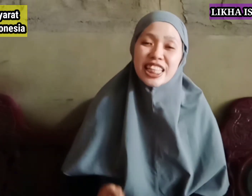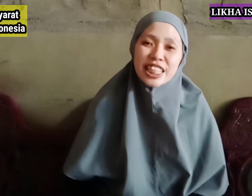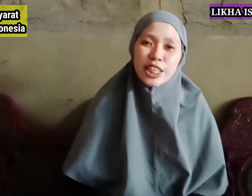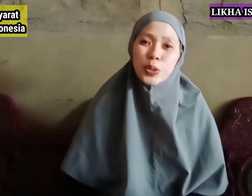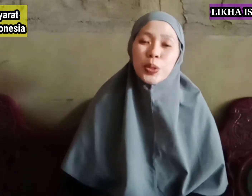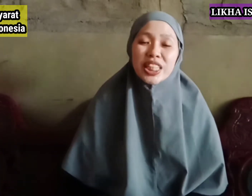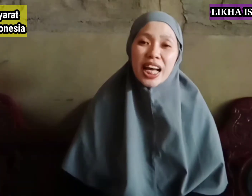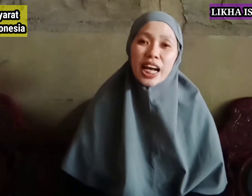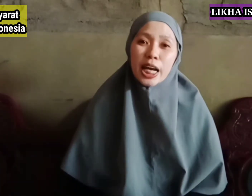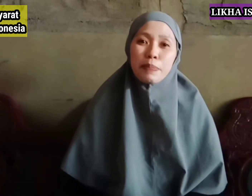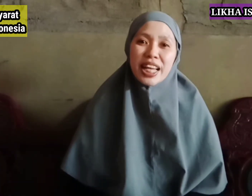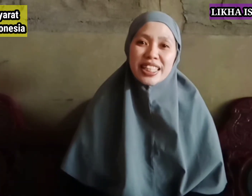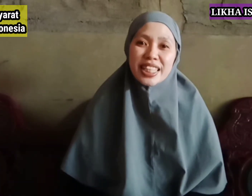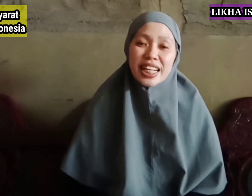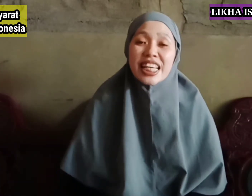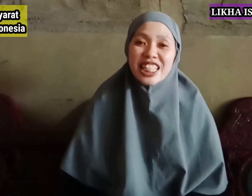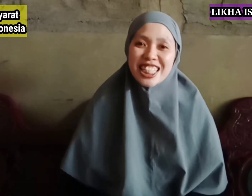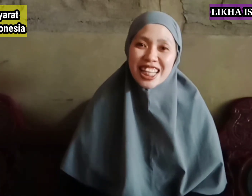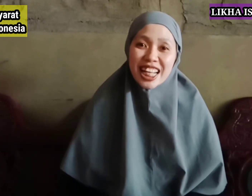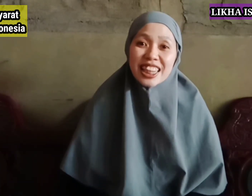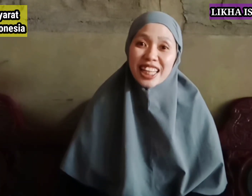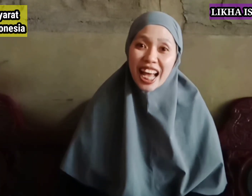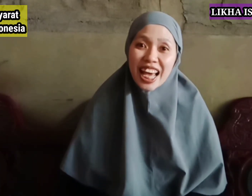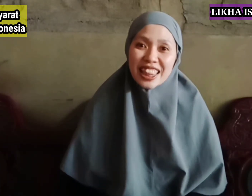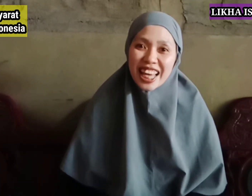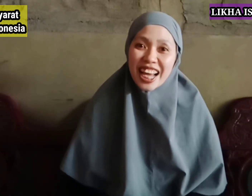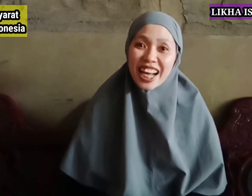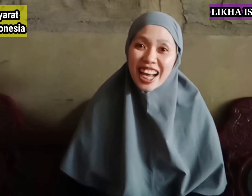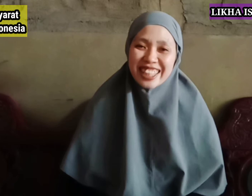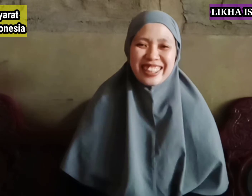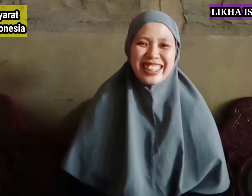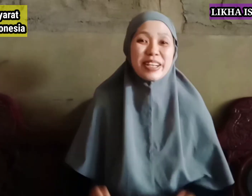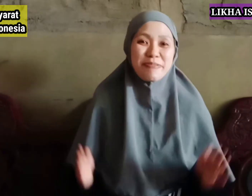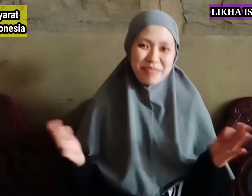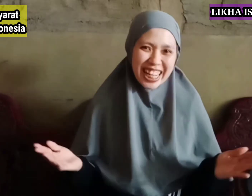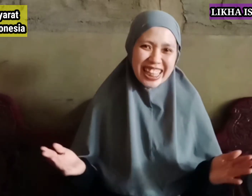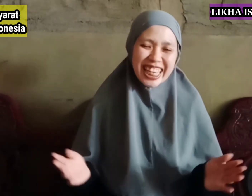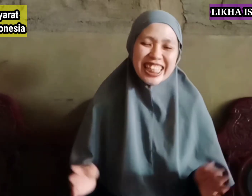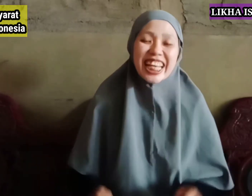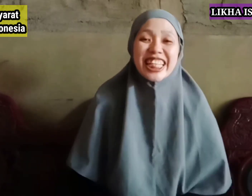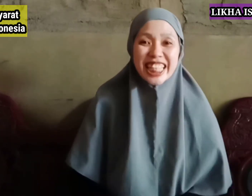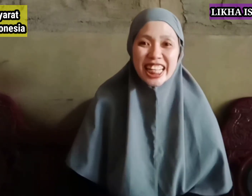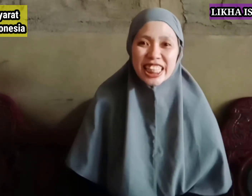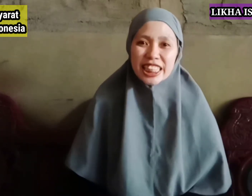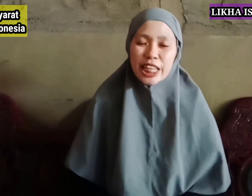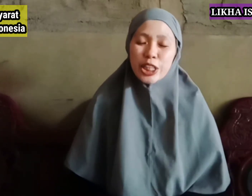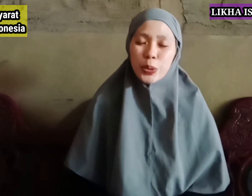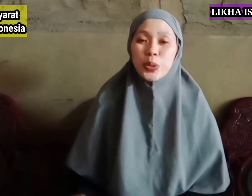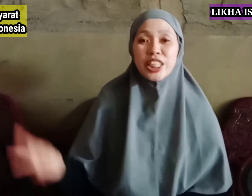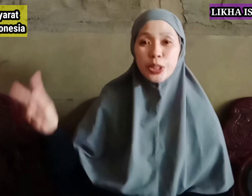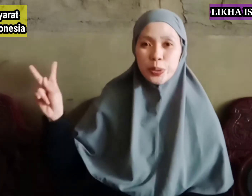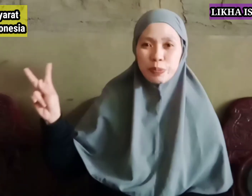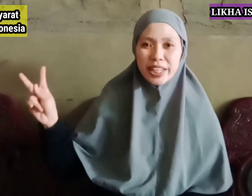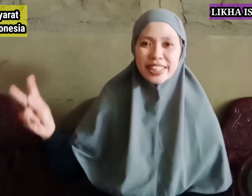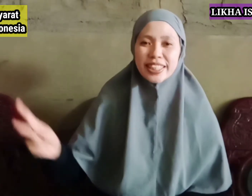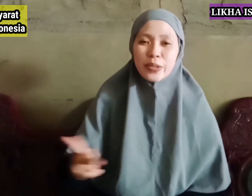intinya dulu. Kita akan belajar isyarat katakan gitu. Perhatikan ya, isyarat kata itu, ini huruf K, taruh di